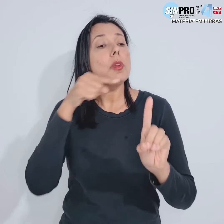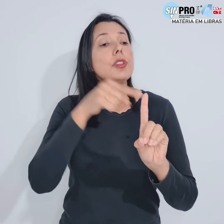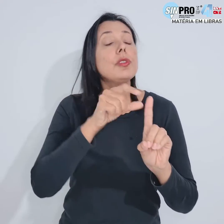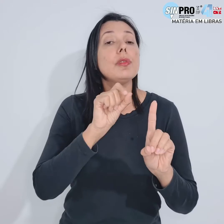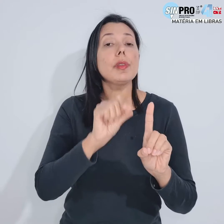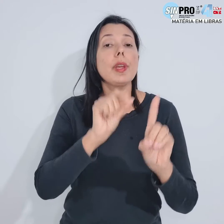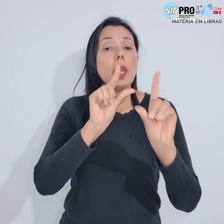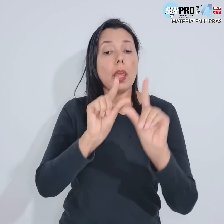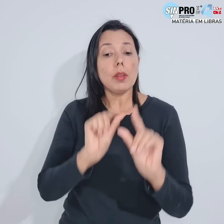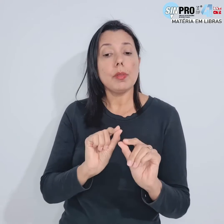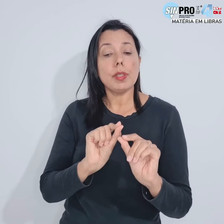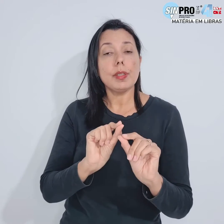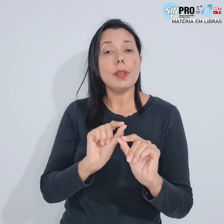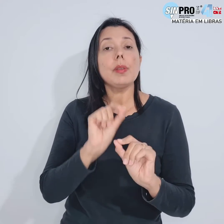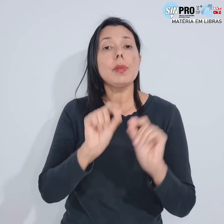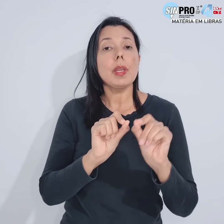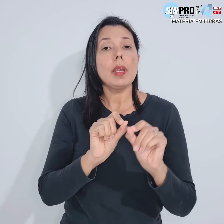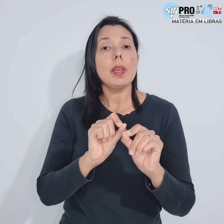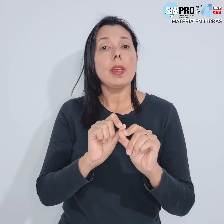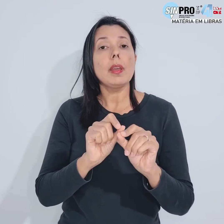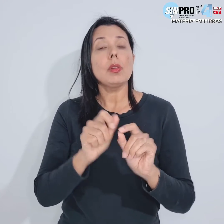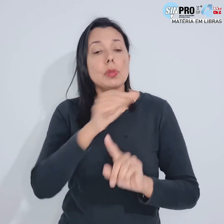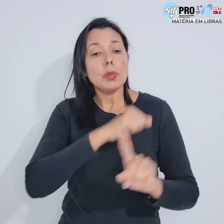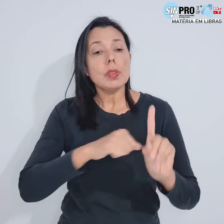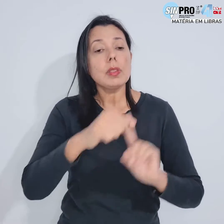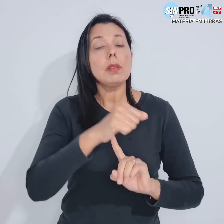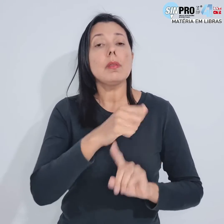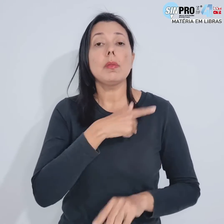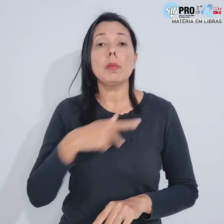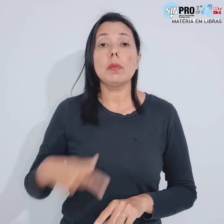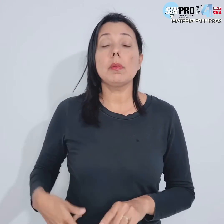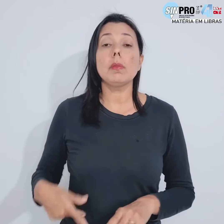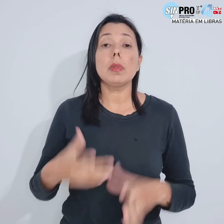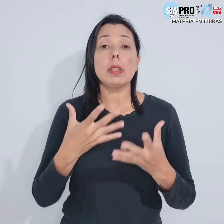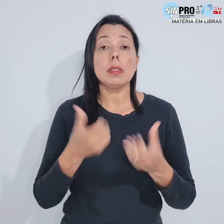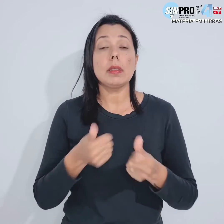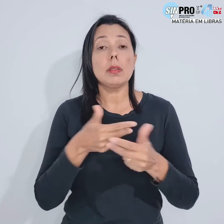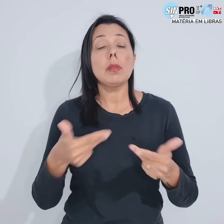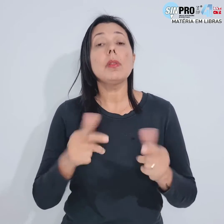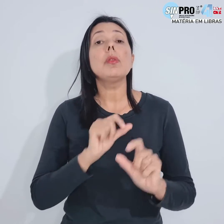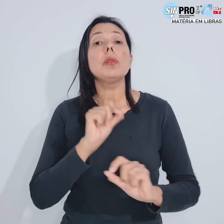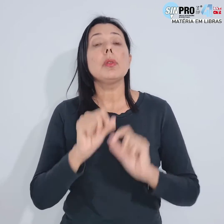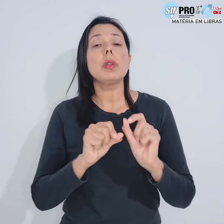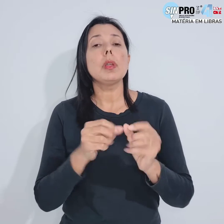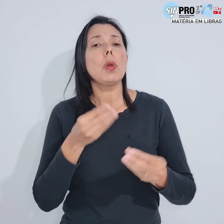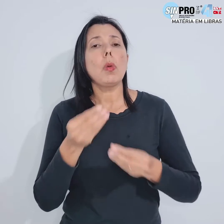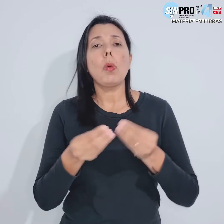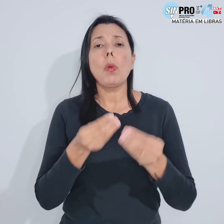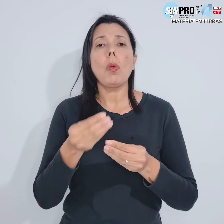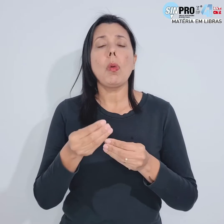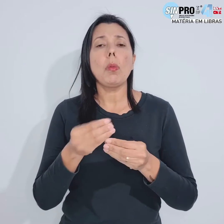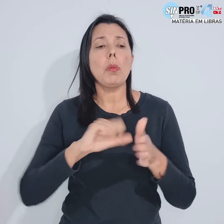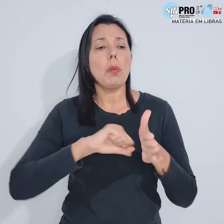objetivo reduzir gastos públicos sociais, adotando medidas como o congelamento